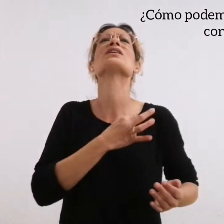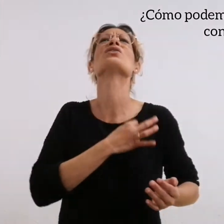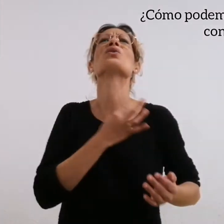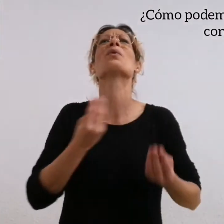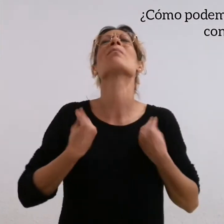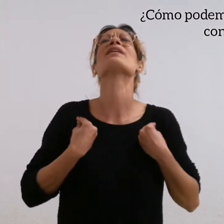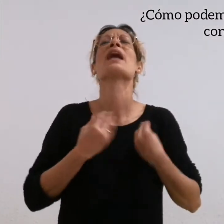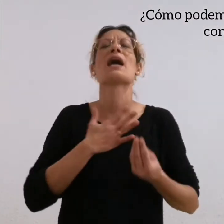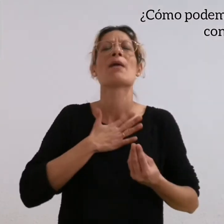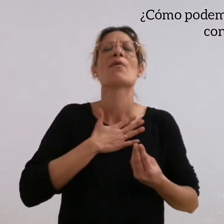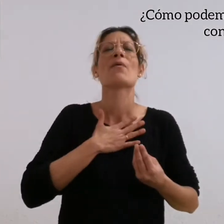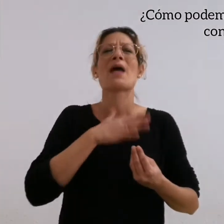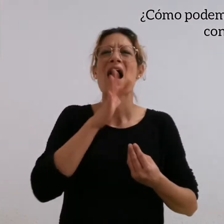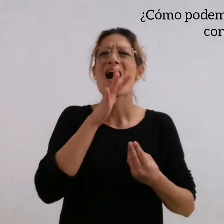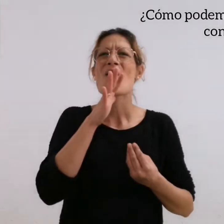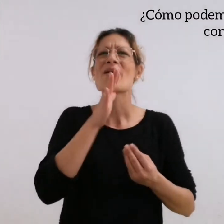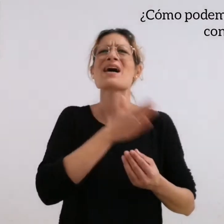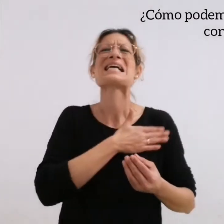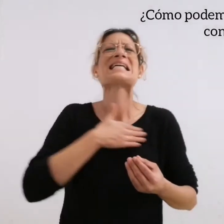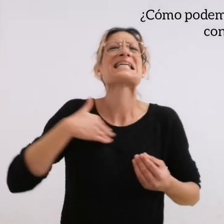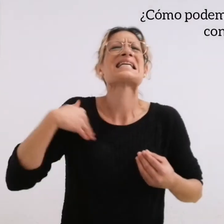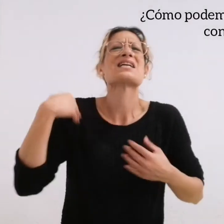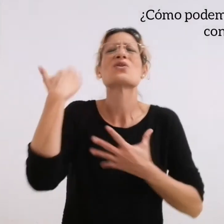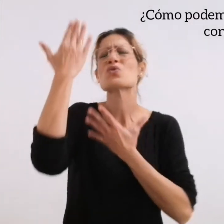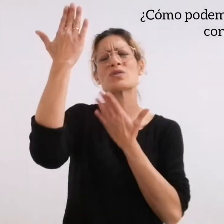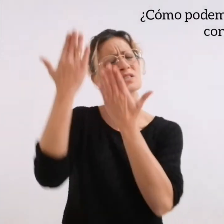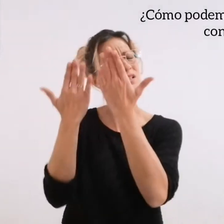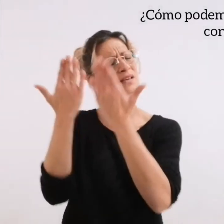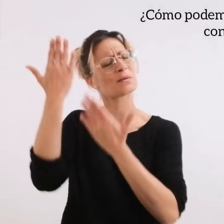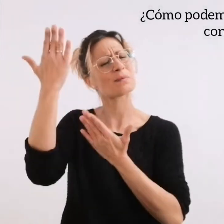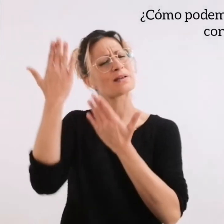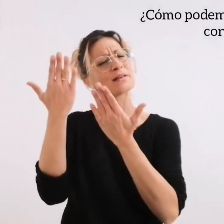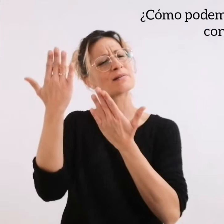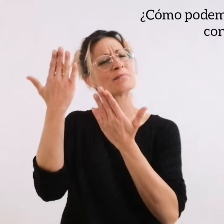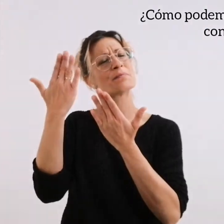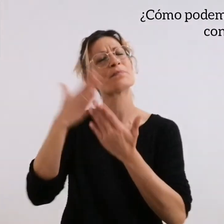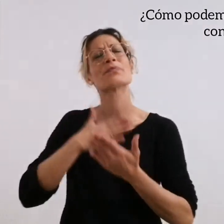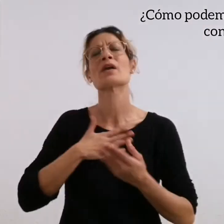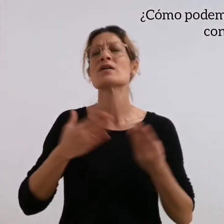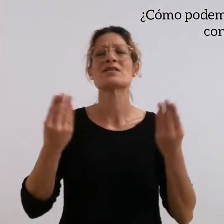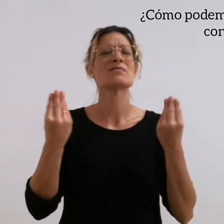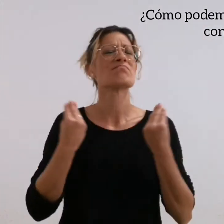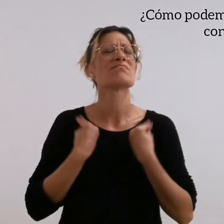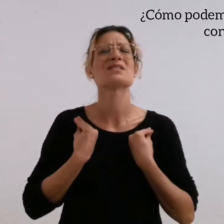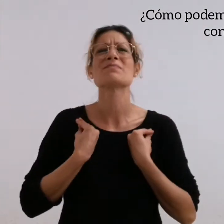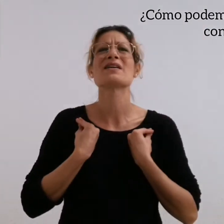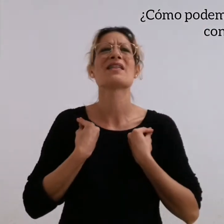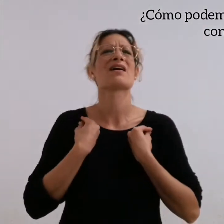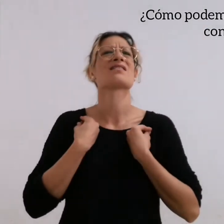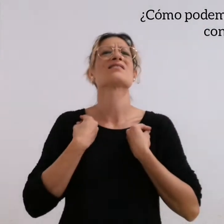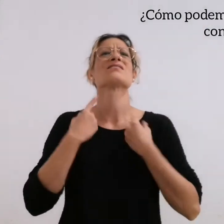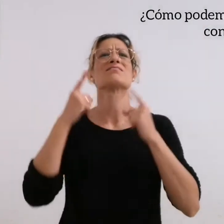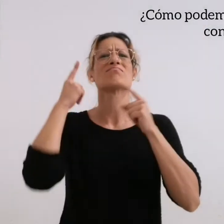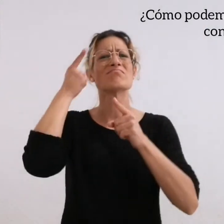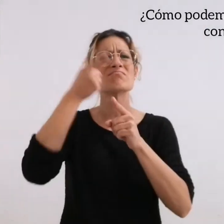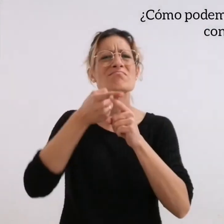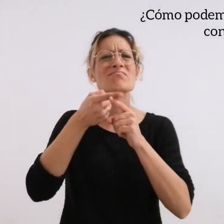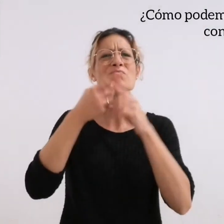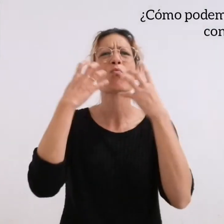vida sea para servirte. Que mi vida sea para proclamar tu nombre.